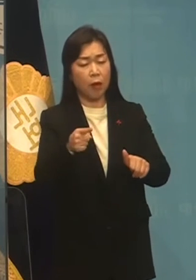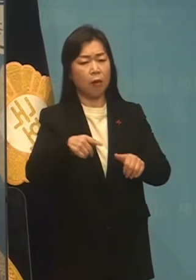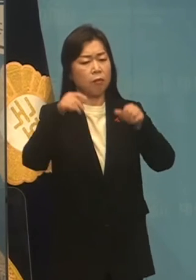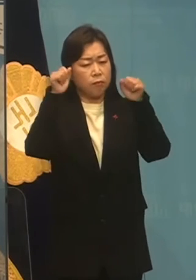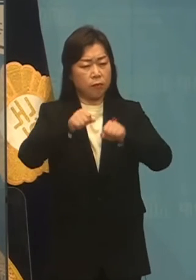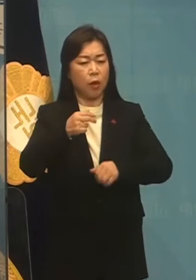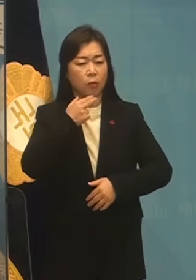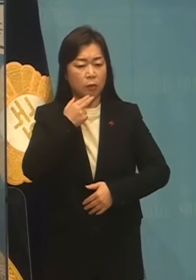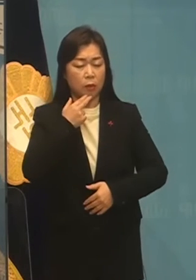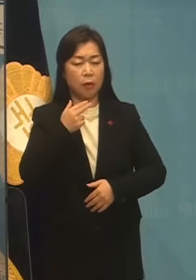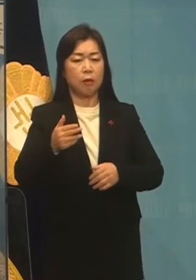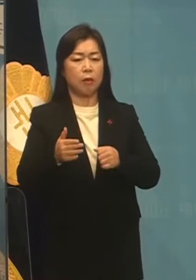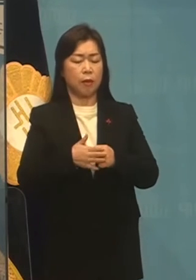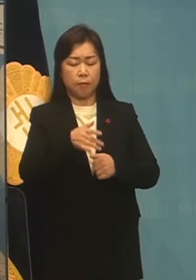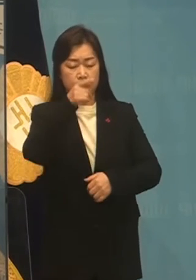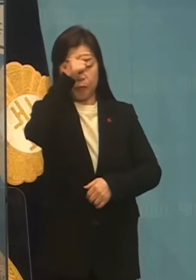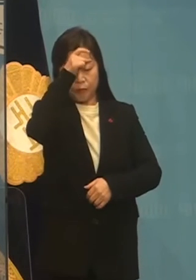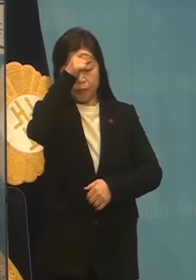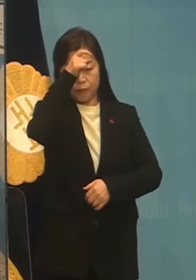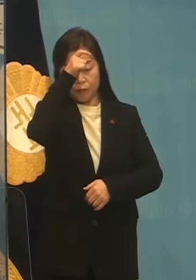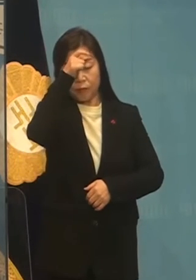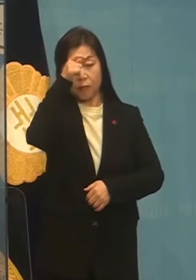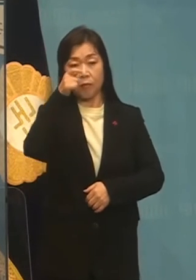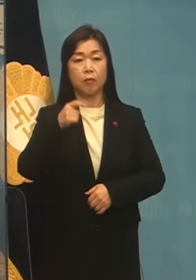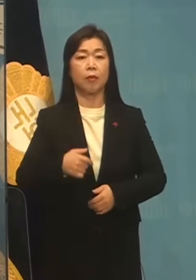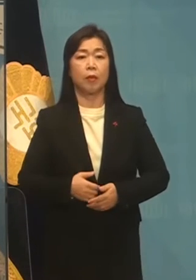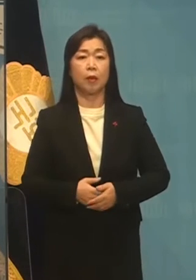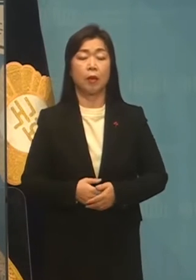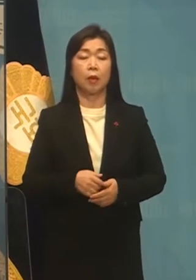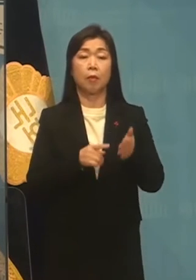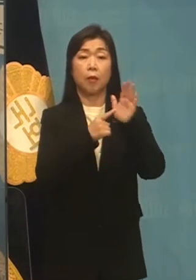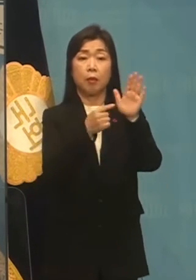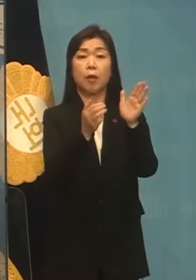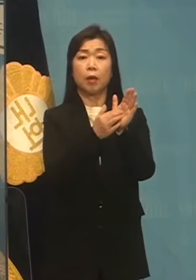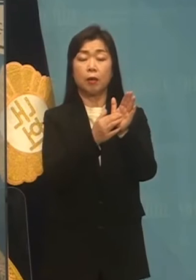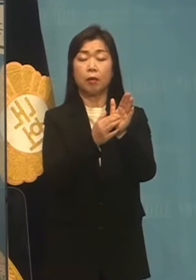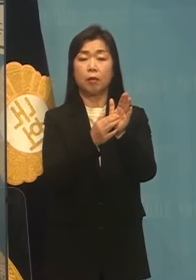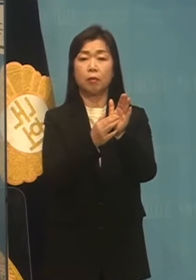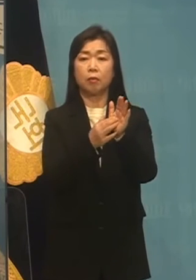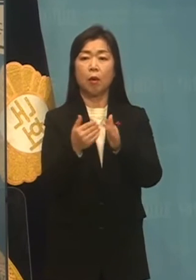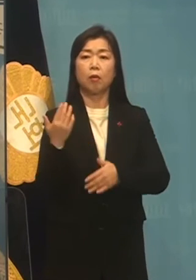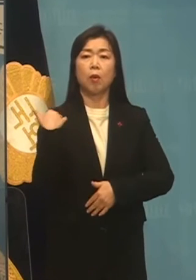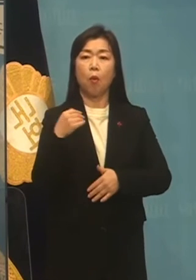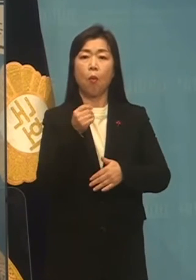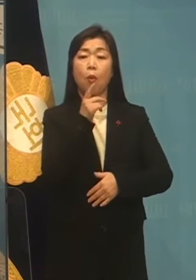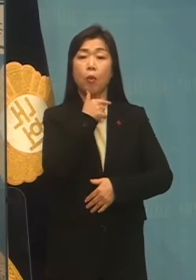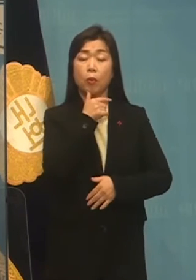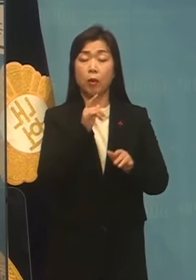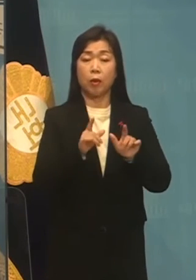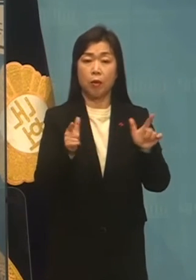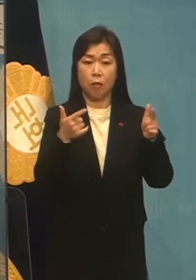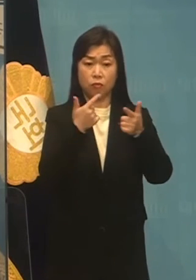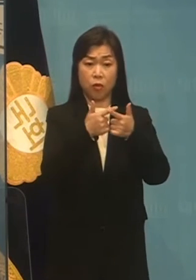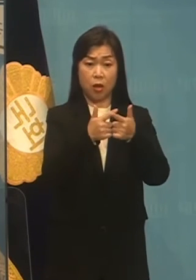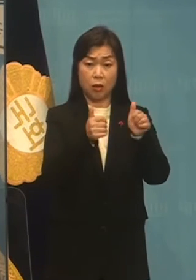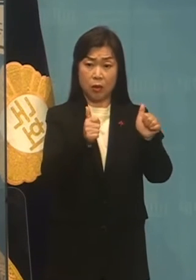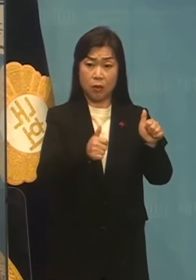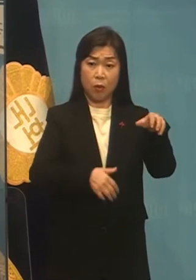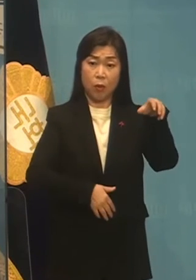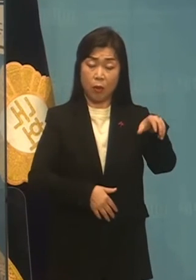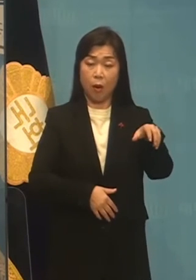응하지 않겠다는 태도로 부동의로 대응을 하였습니다. 이에 지난 월요일